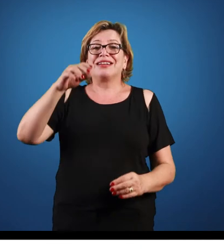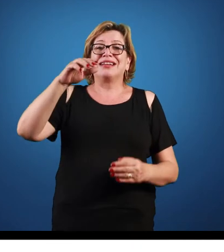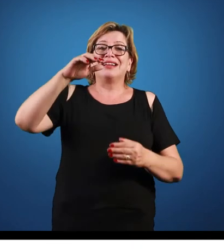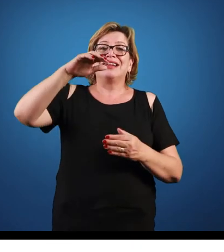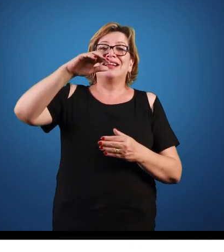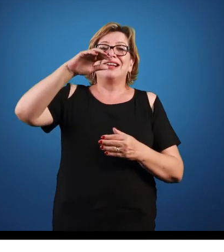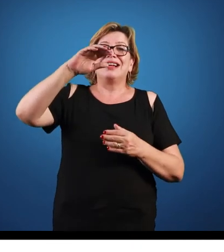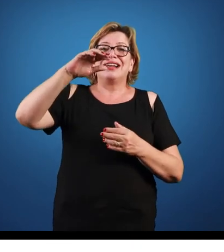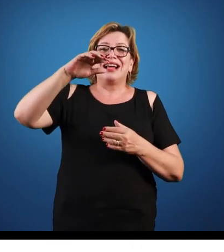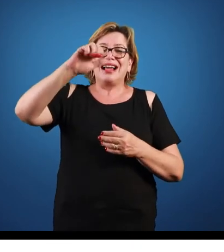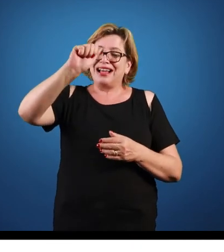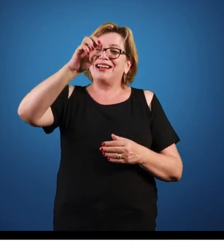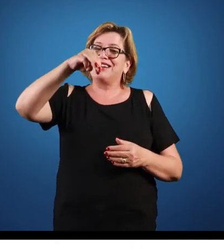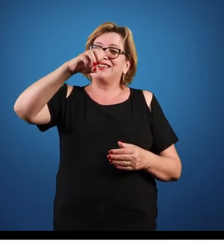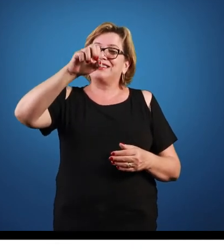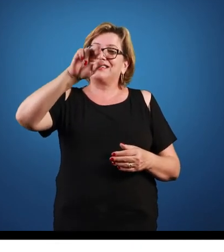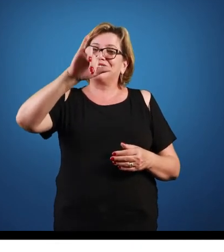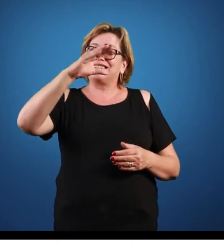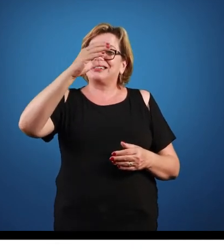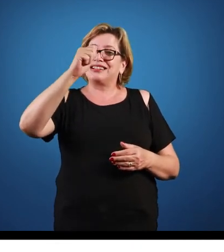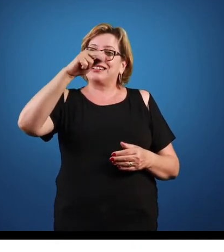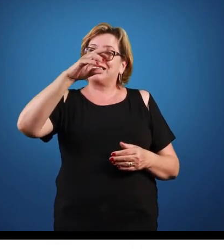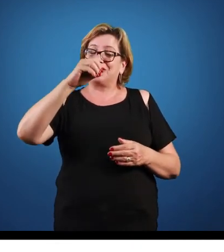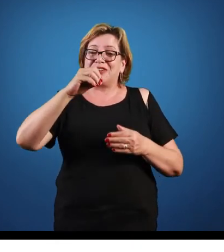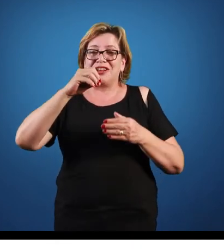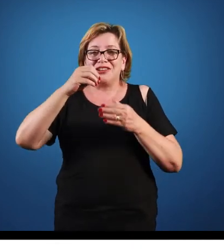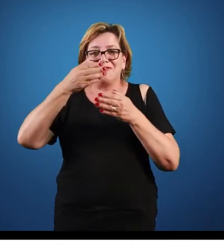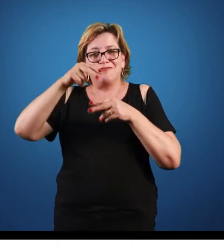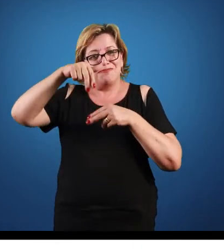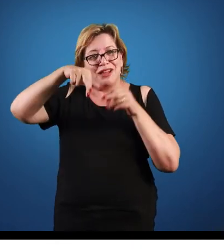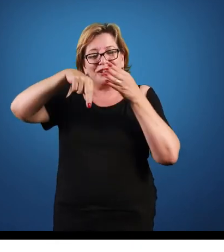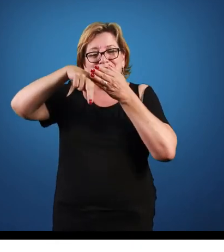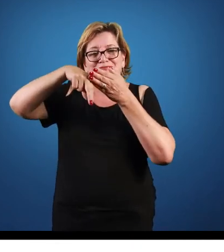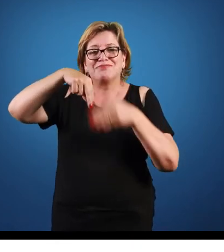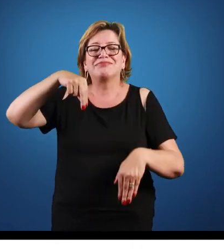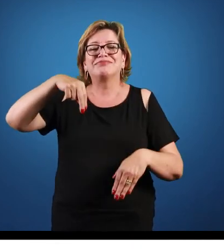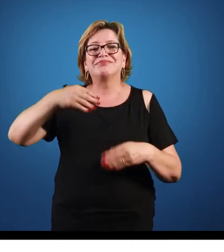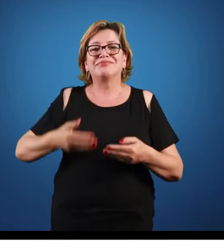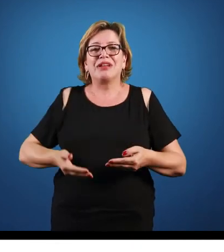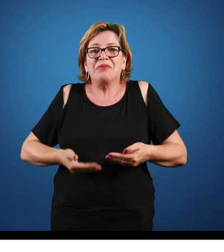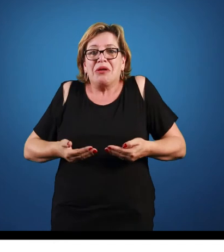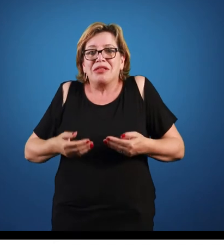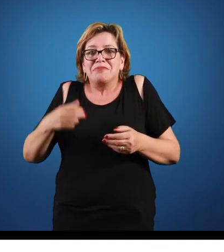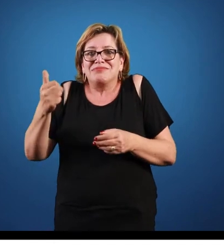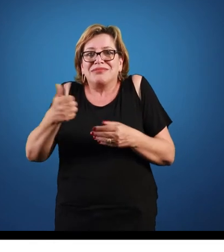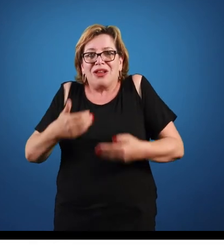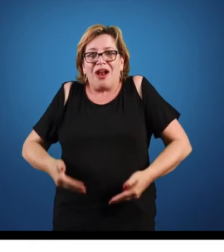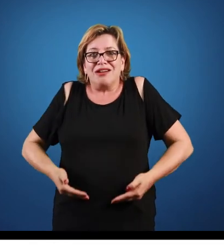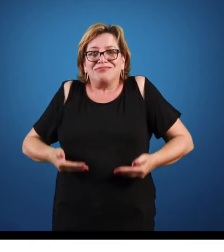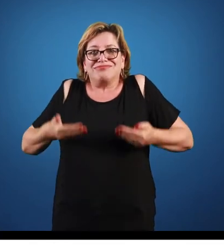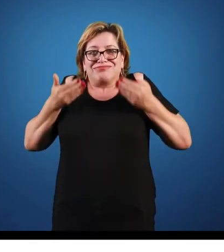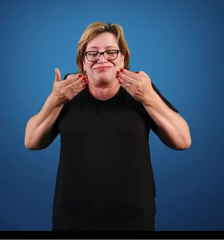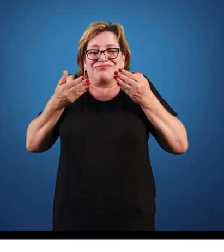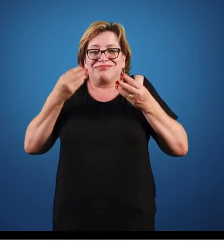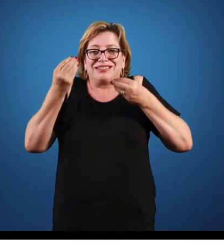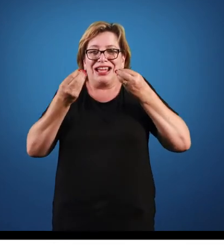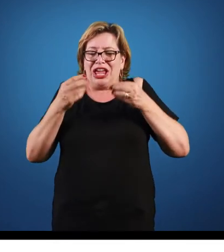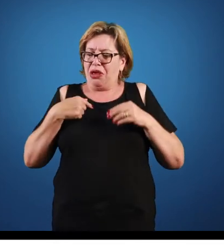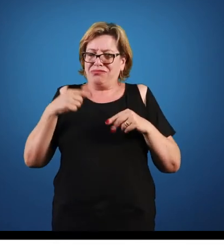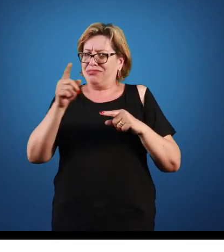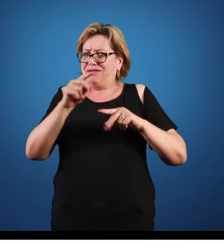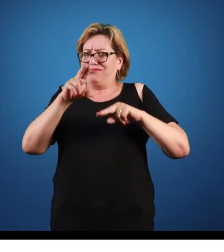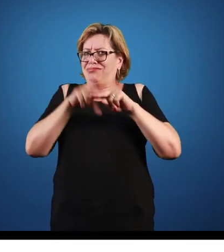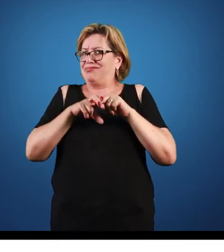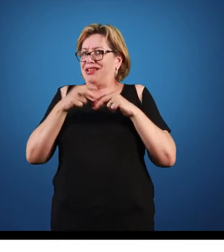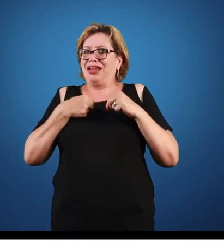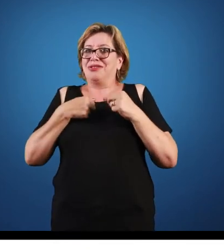costas pernas né então a pessoa tá de pé mas eles cortam a perna dela para poder mostrar um pouco melhor essa parte do corpo então não estaria sentado